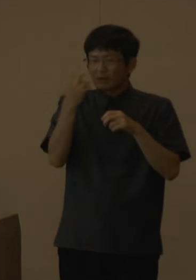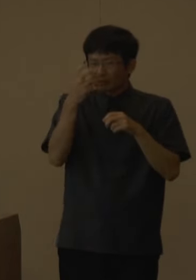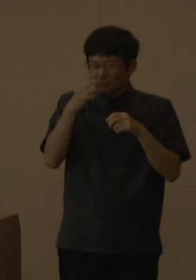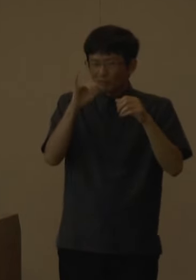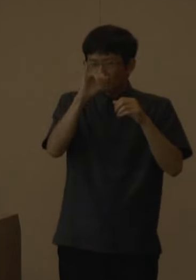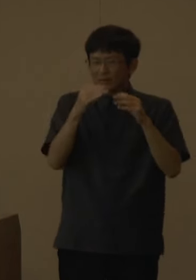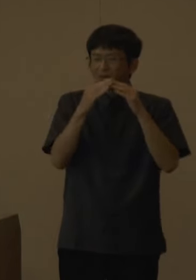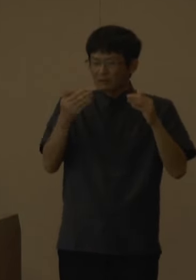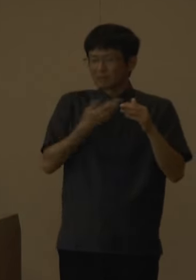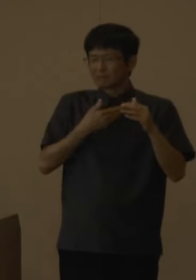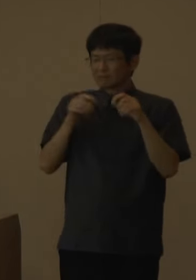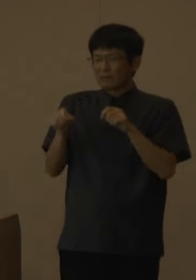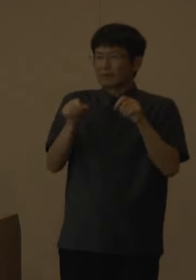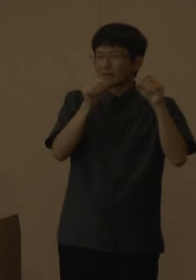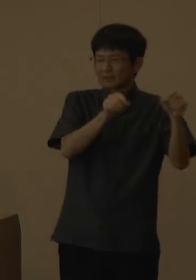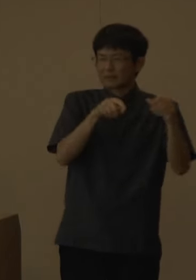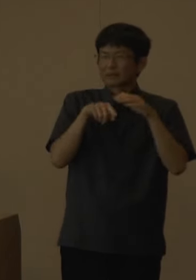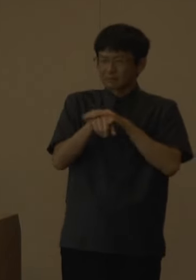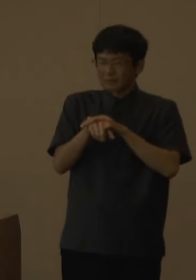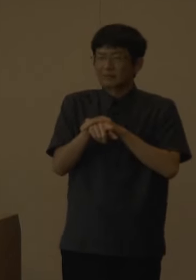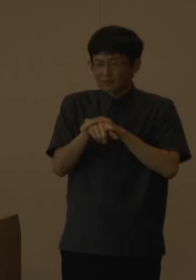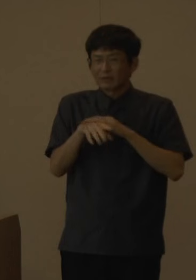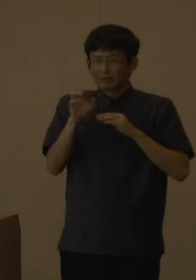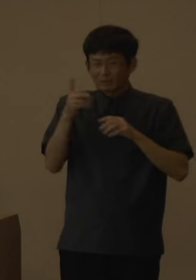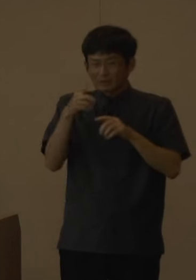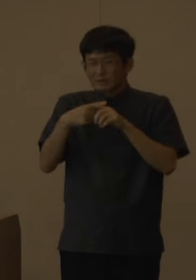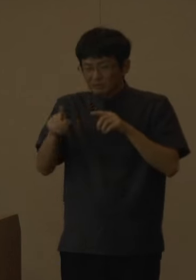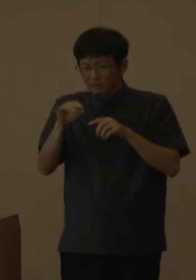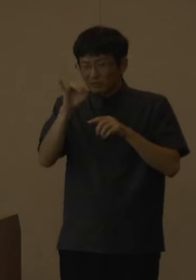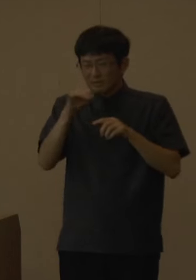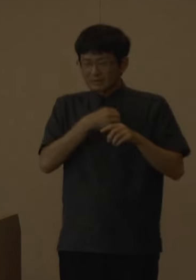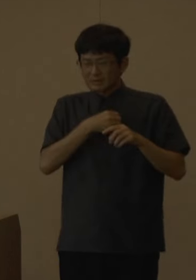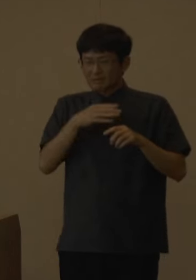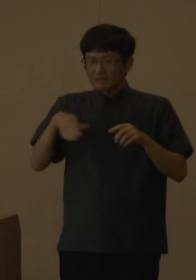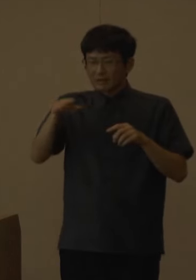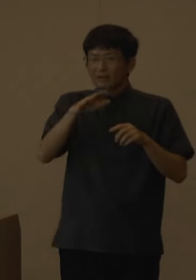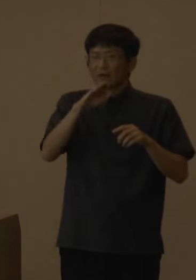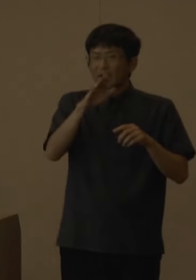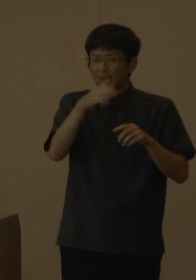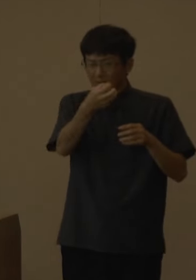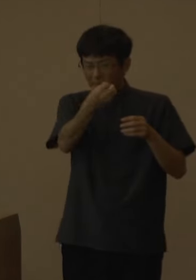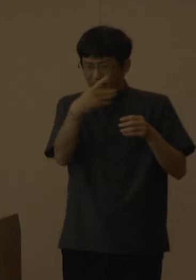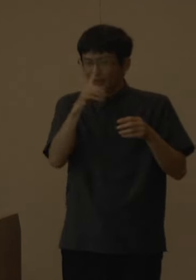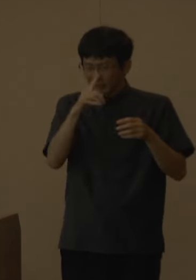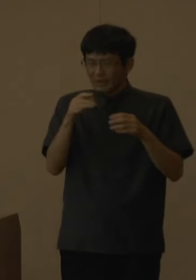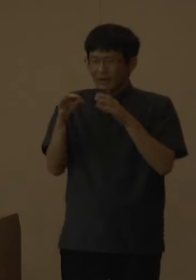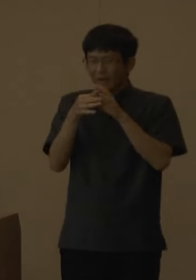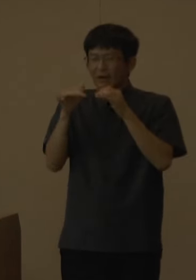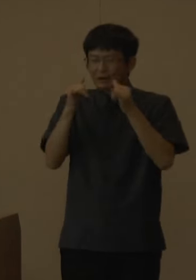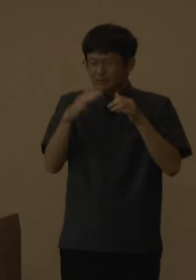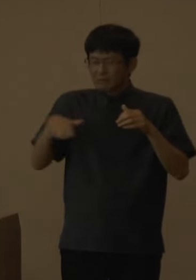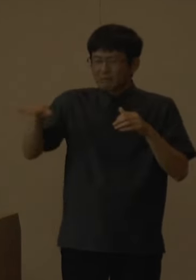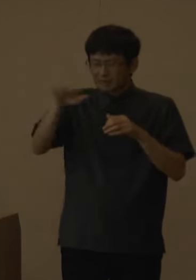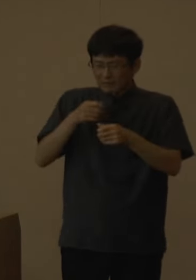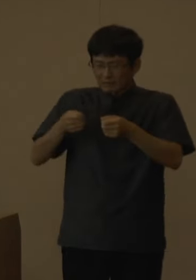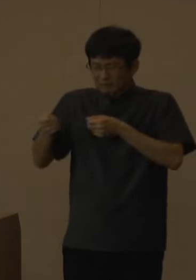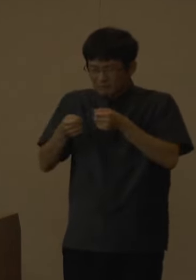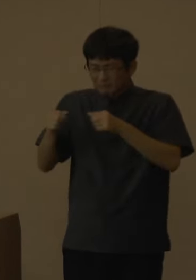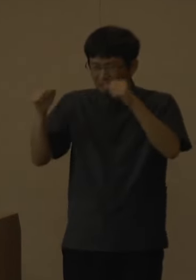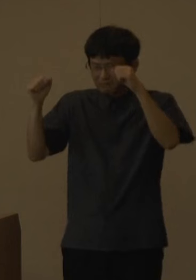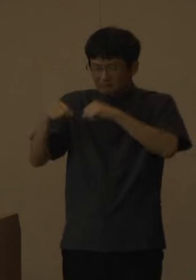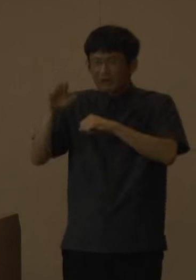お一部の委員からもまず関係者間で十分調整をした上で委員会を開催すべきだろうというようなご意